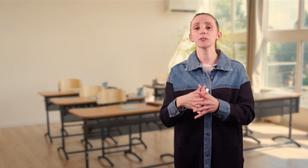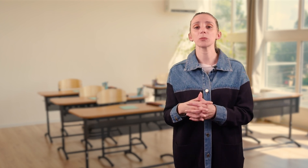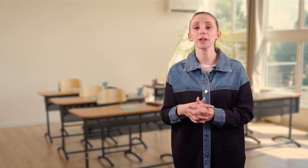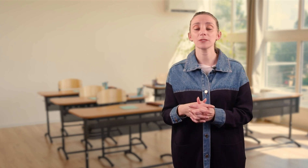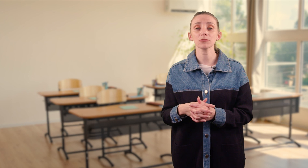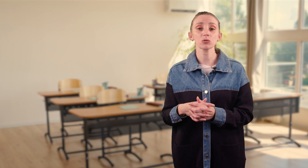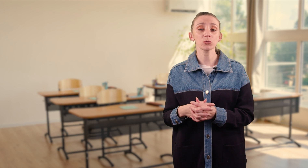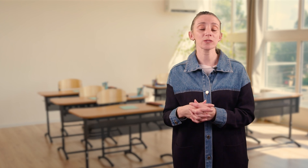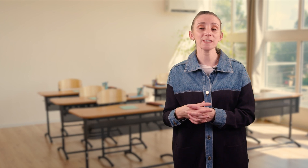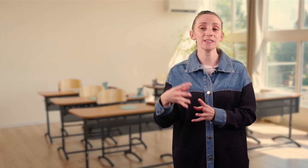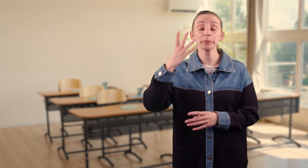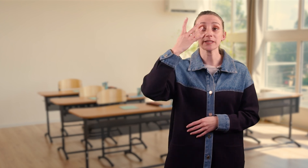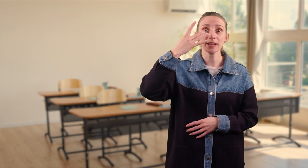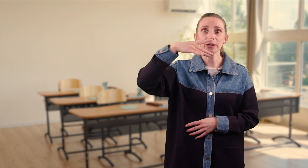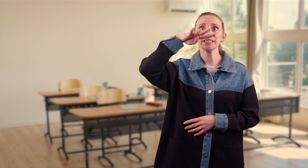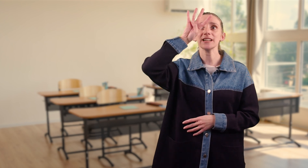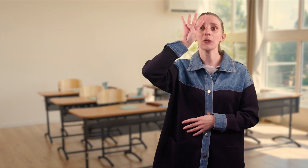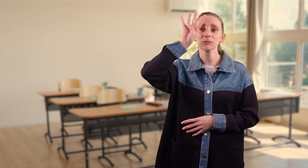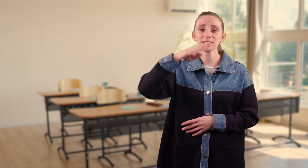ce prénom, ce nom signé, parce qu'elle aurait des longs cils.